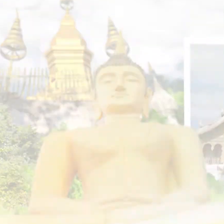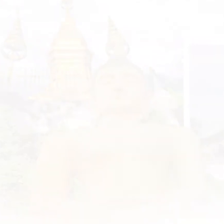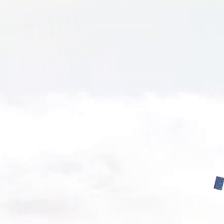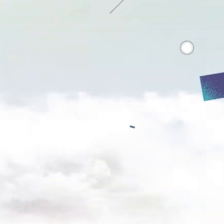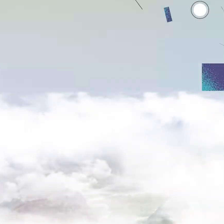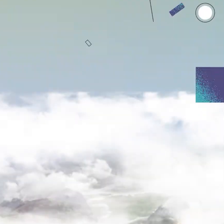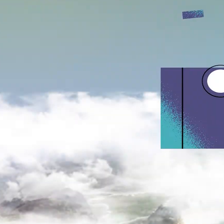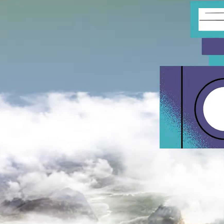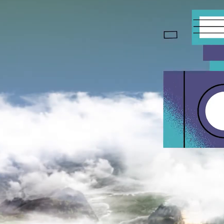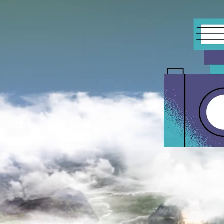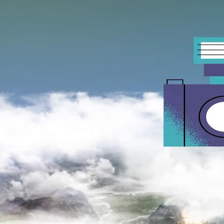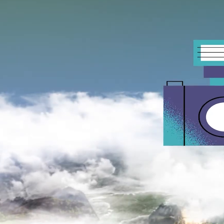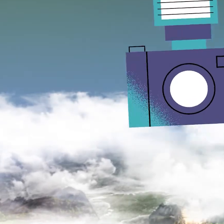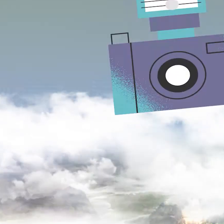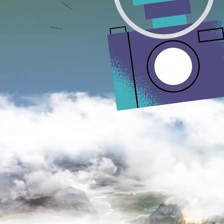ก็